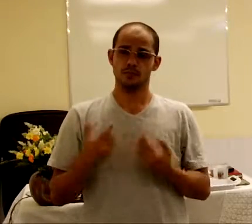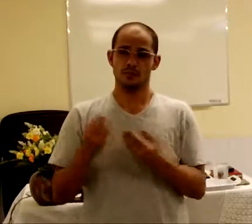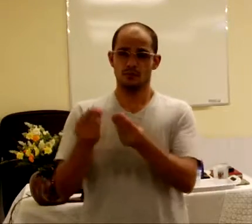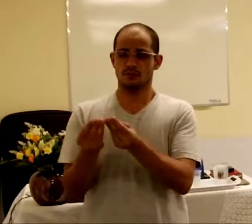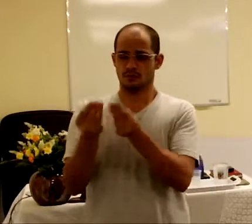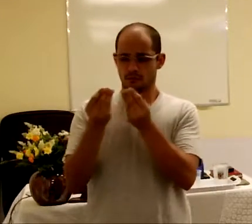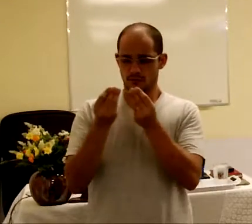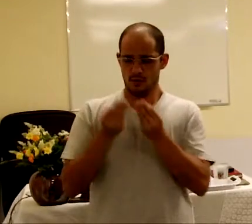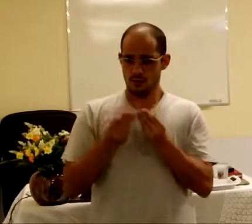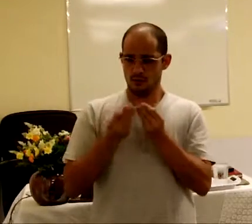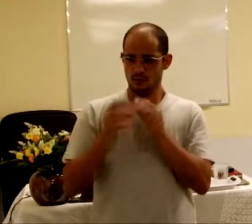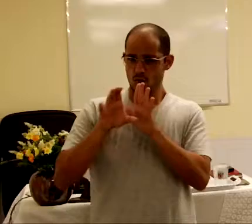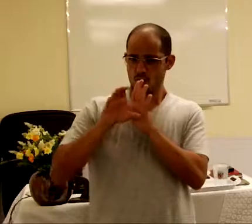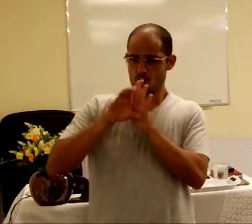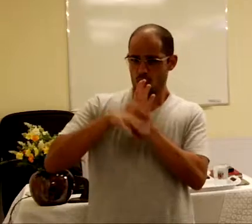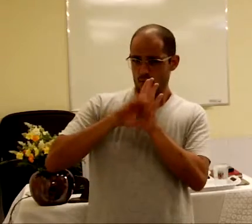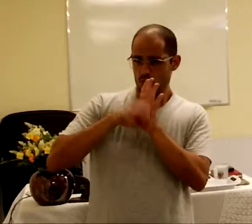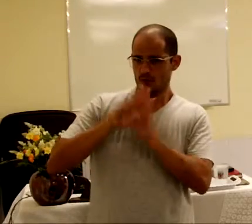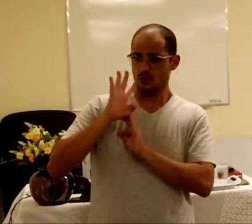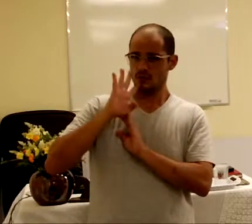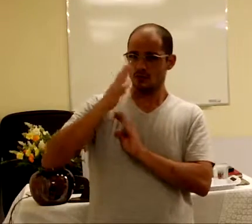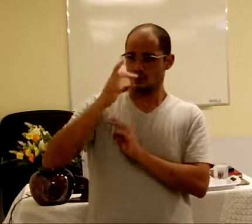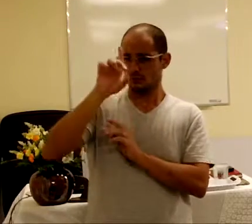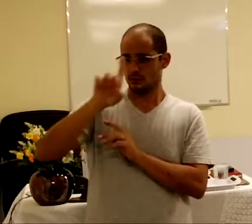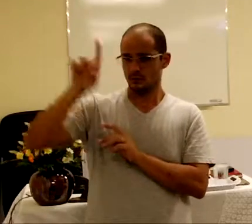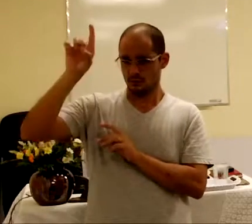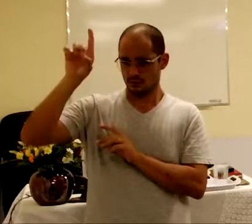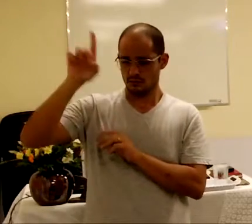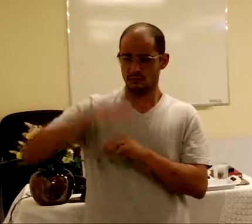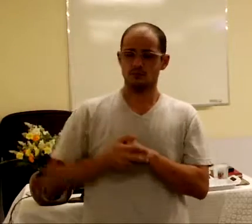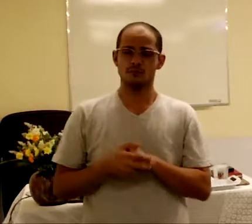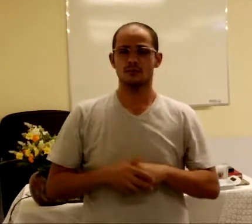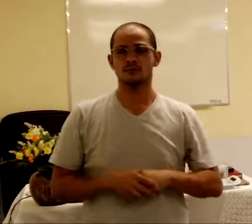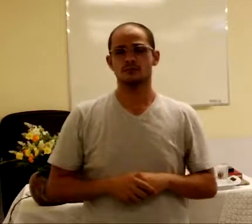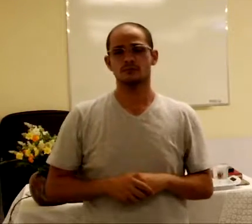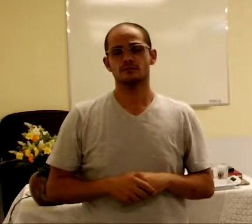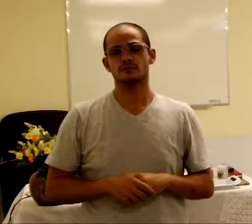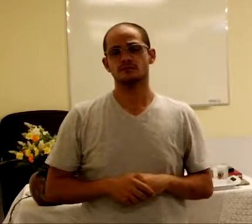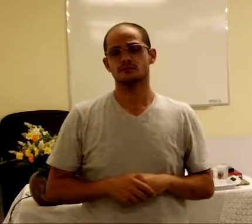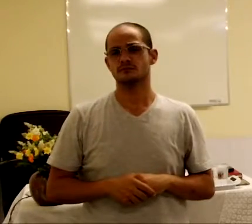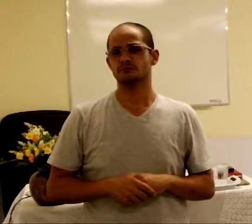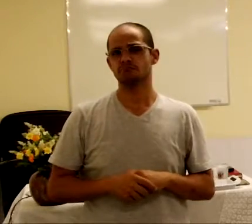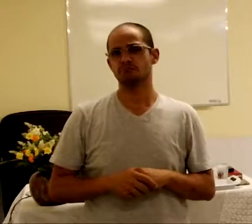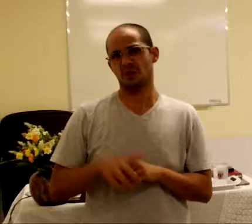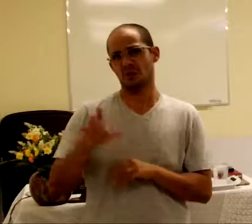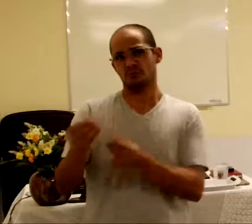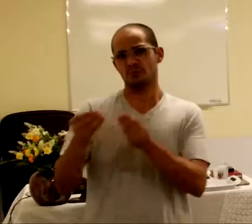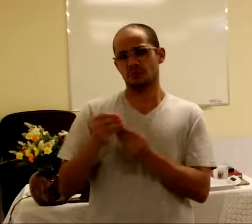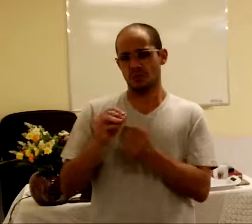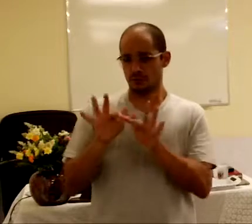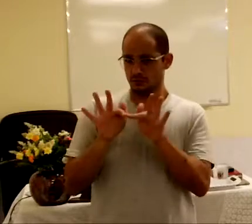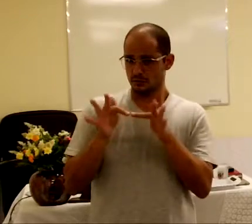uma definição do que é Deus, através da pergunta de Kardec, muito, muito simples, mas ao mesmo